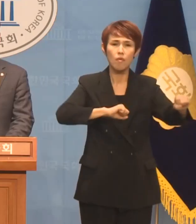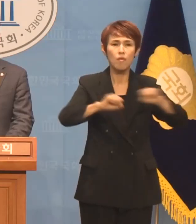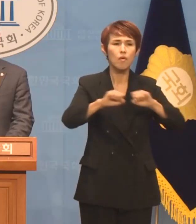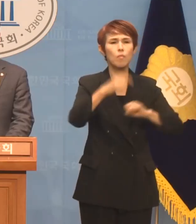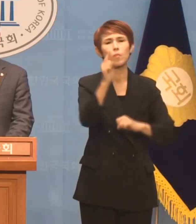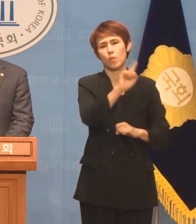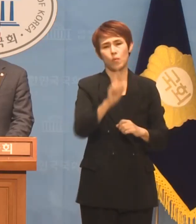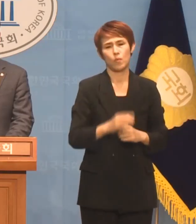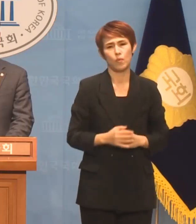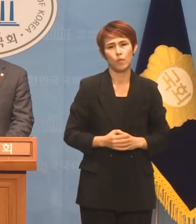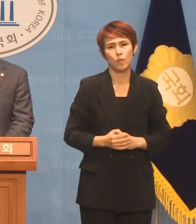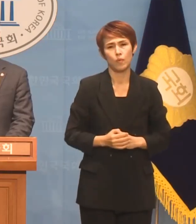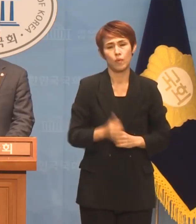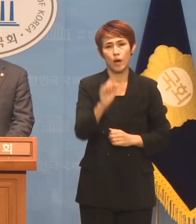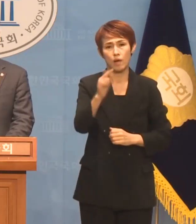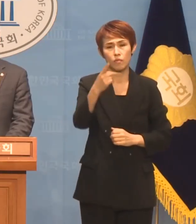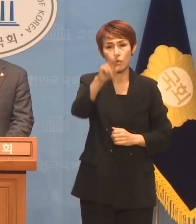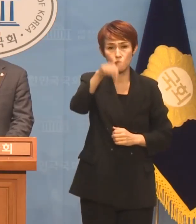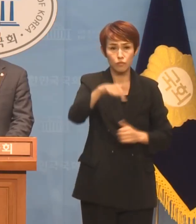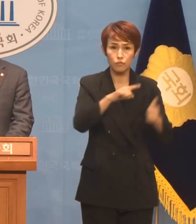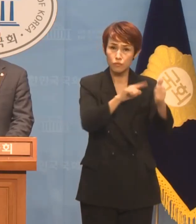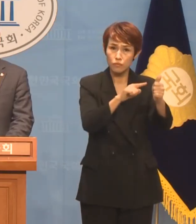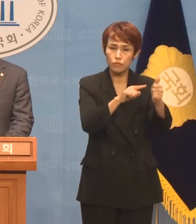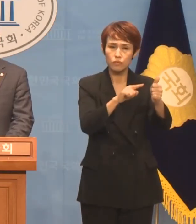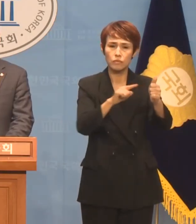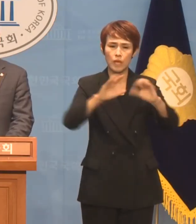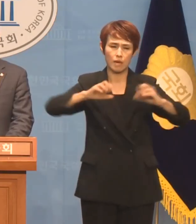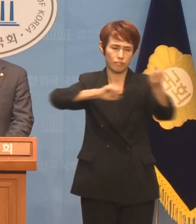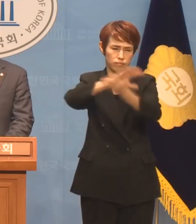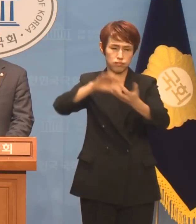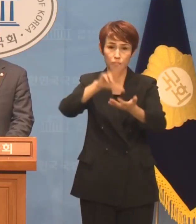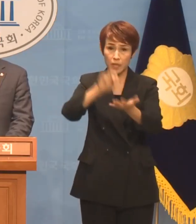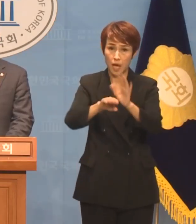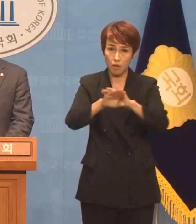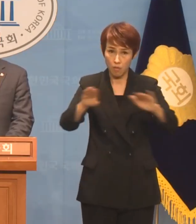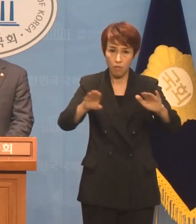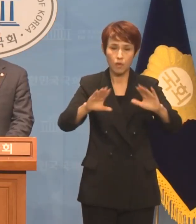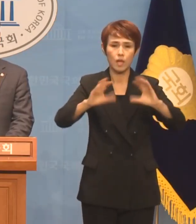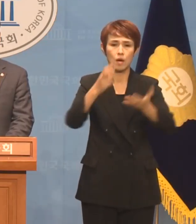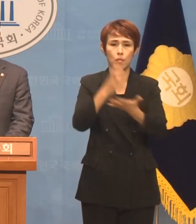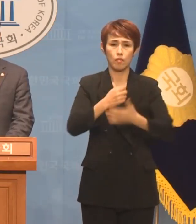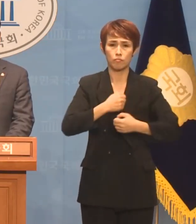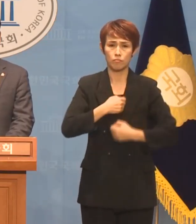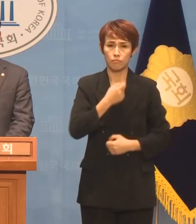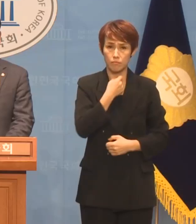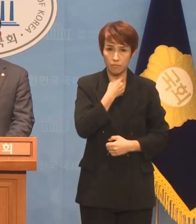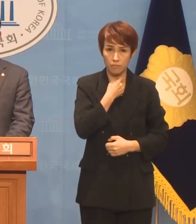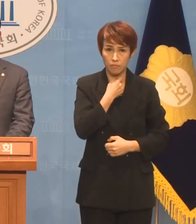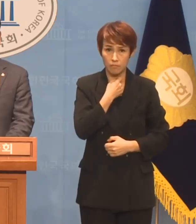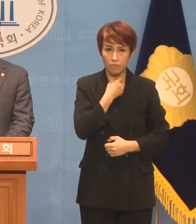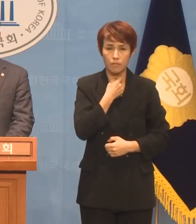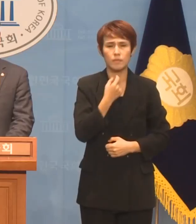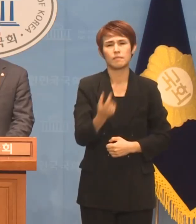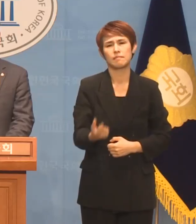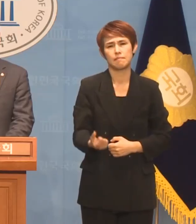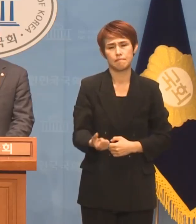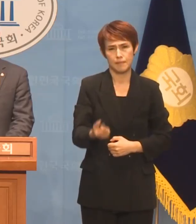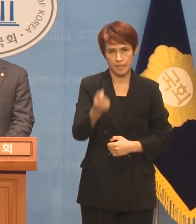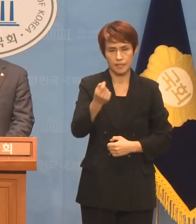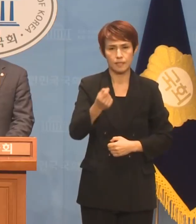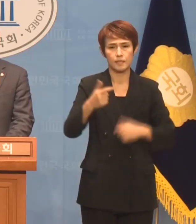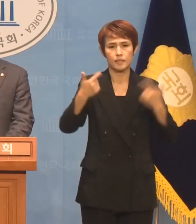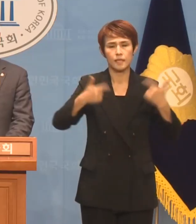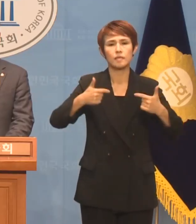한덕수 대통령 권한대행이 진심으로 내란을 종식하고 헌법을 수호하겠다면 하루빨리